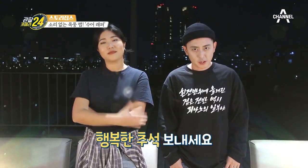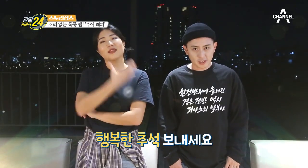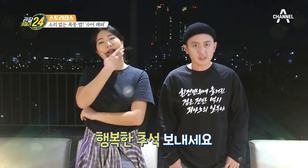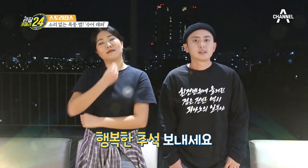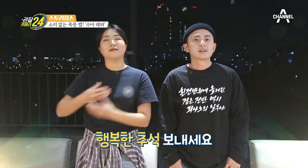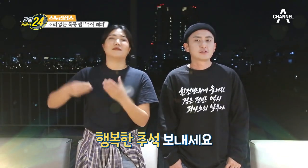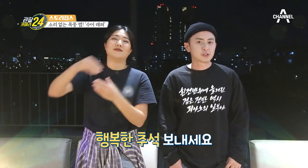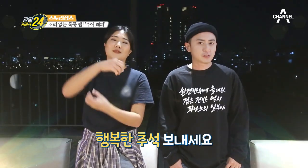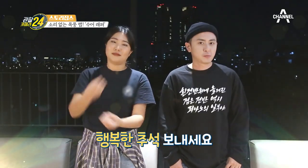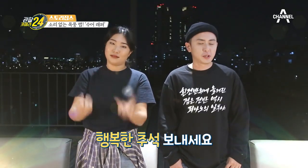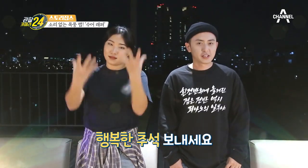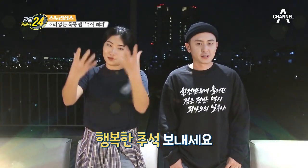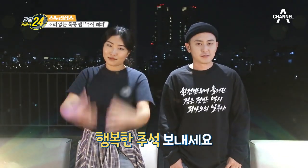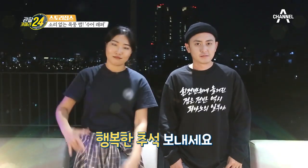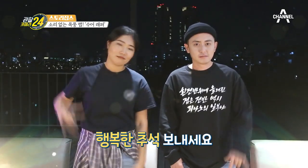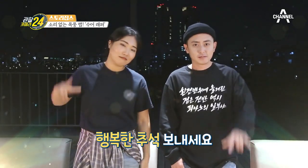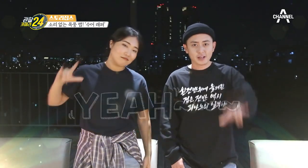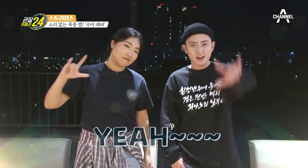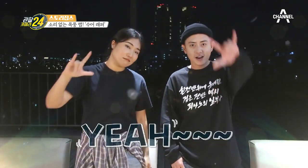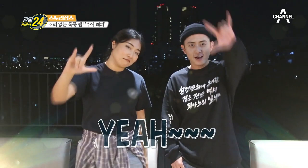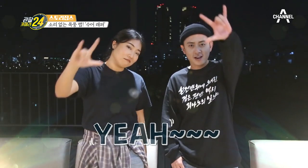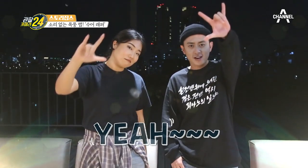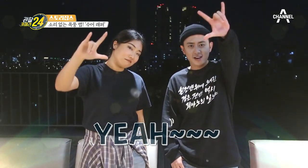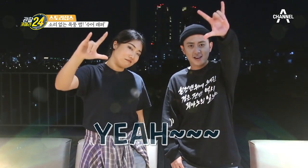행복한 추석 보내세요. 예.